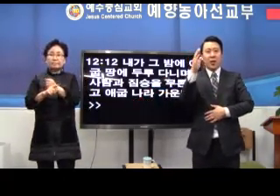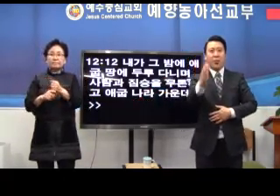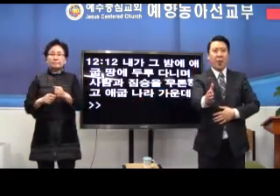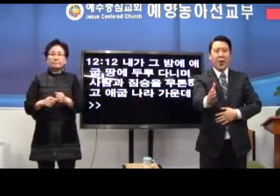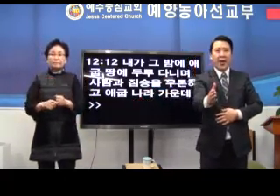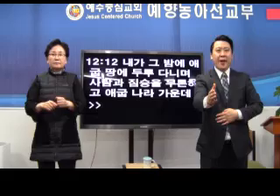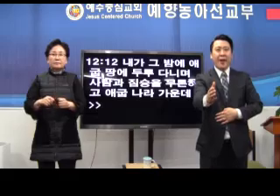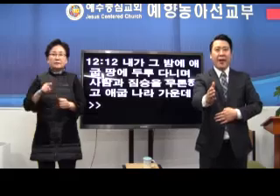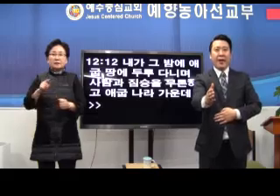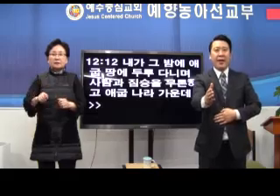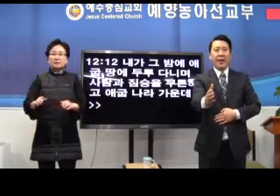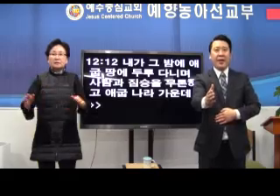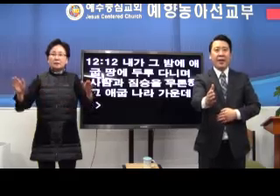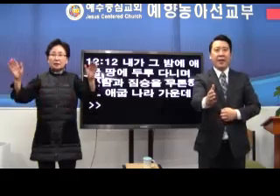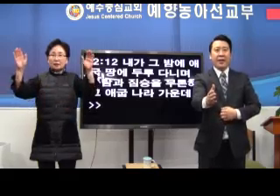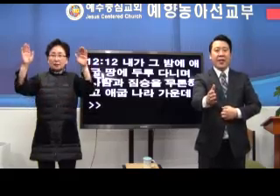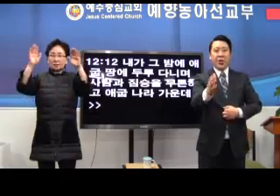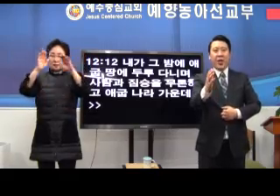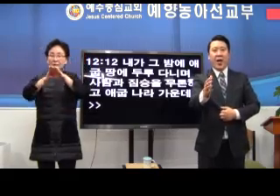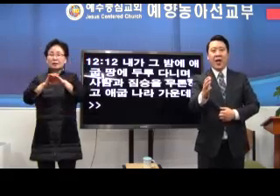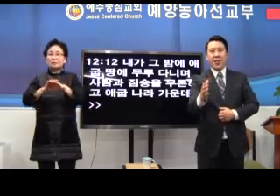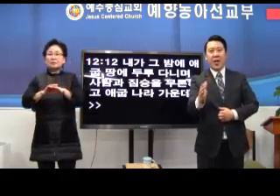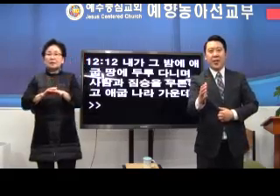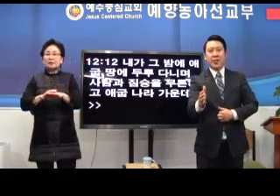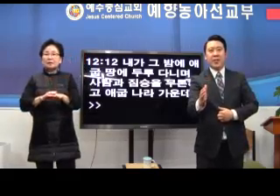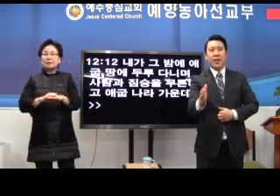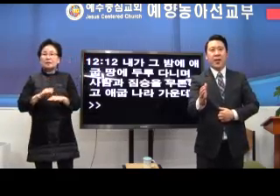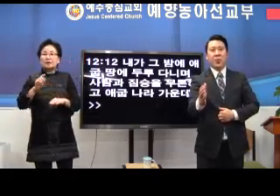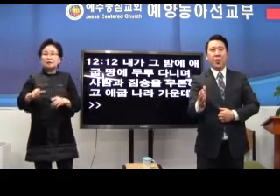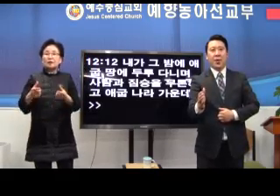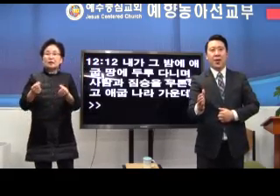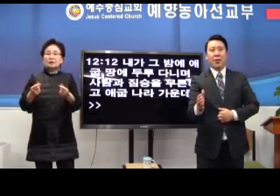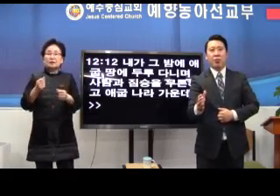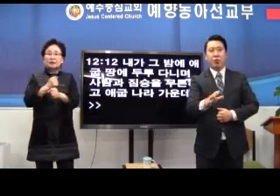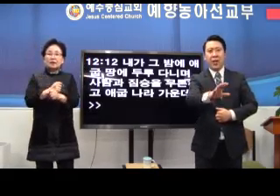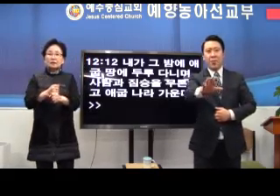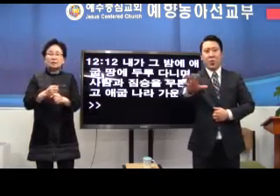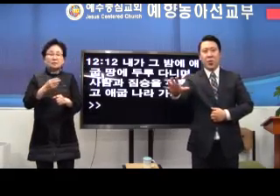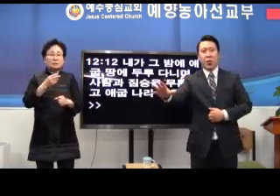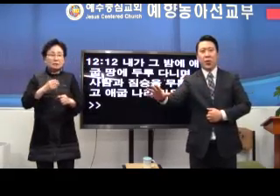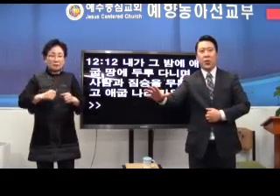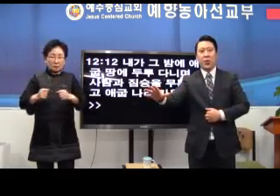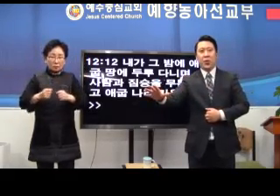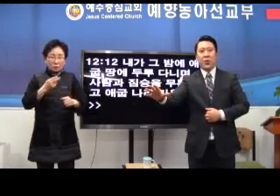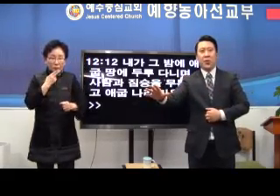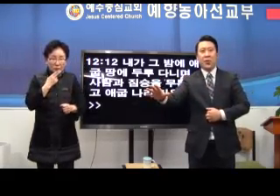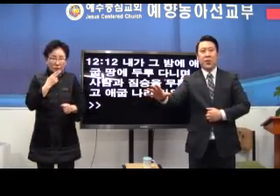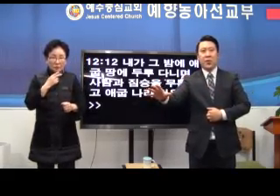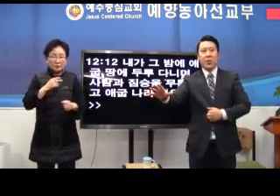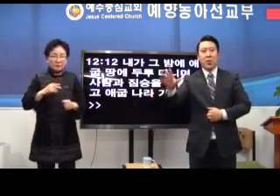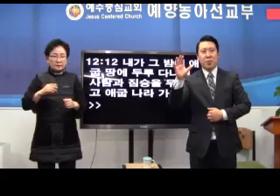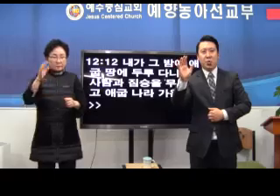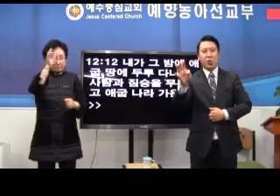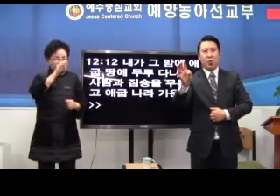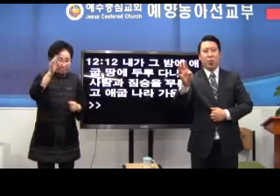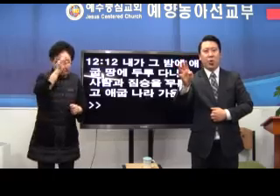그 밤에 이렇게 하지 않는 사람들에게 두루 다니면서 짐승도